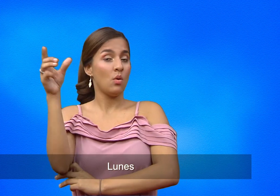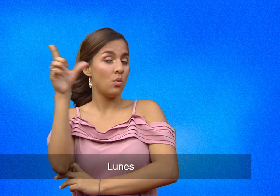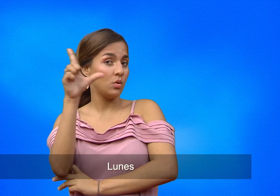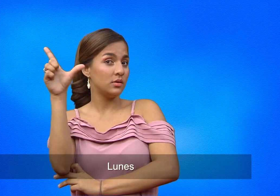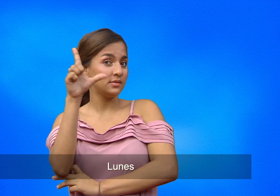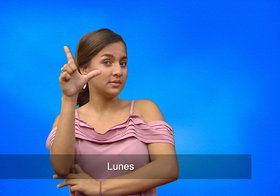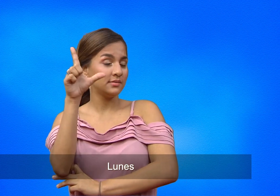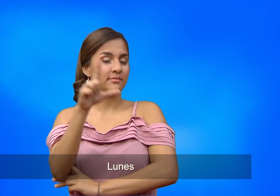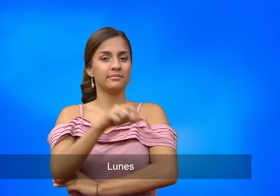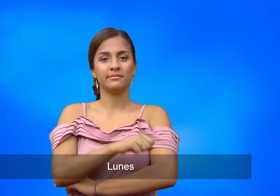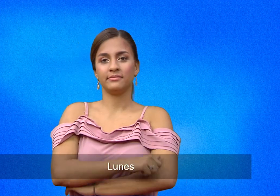lunes